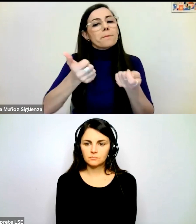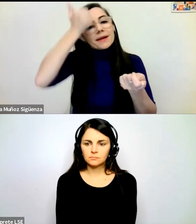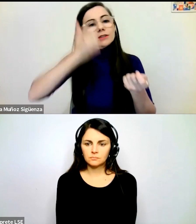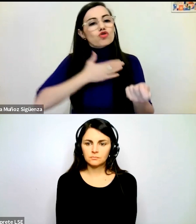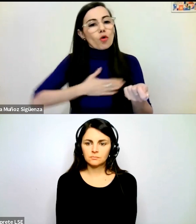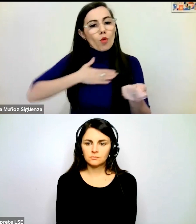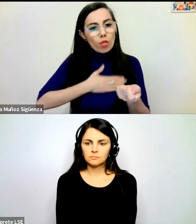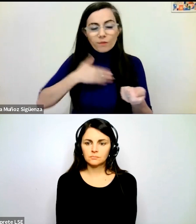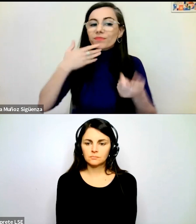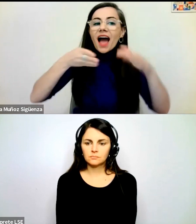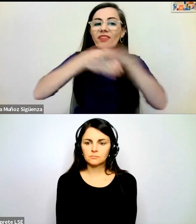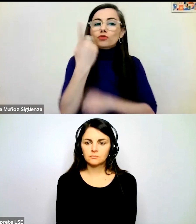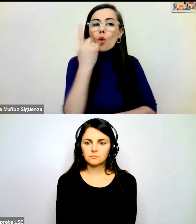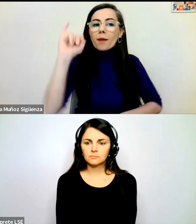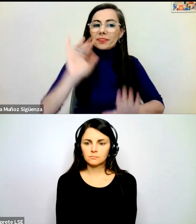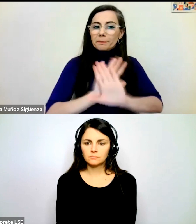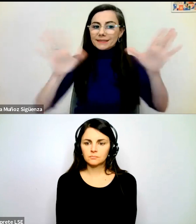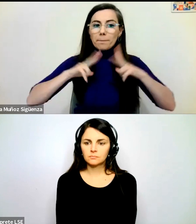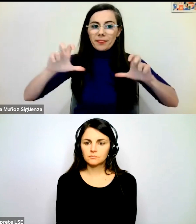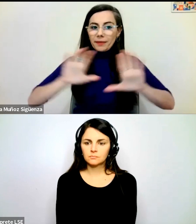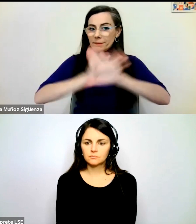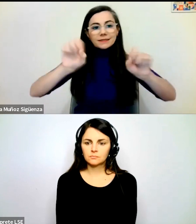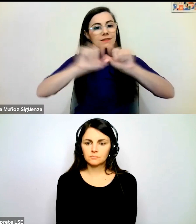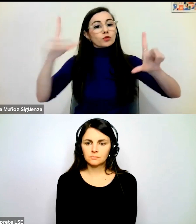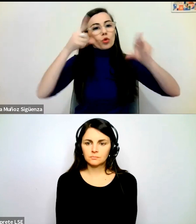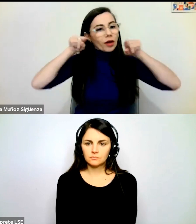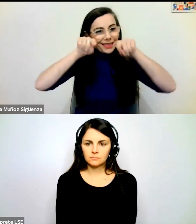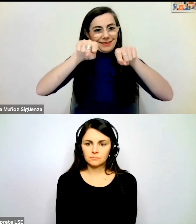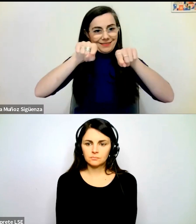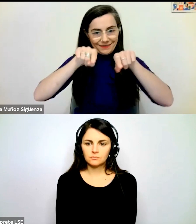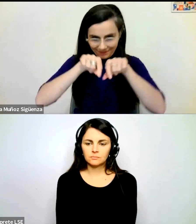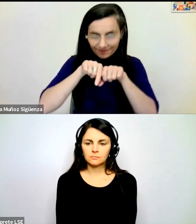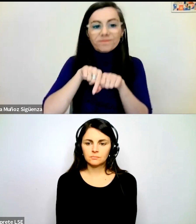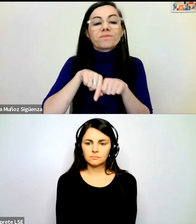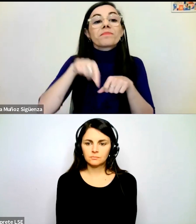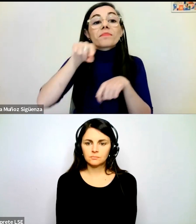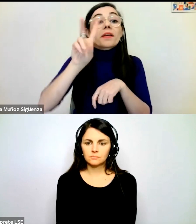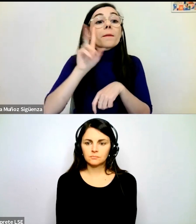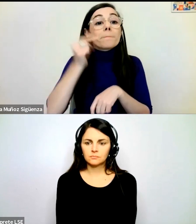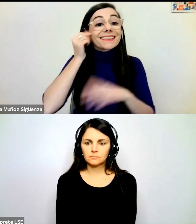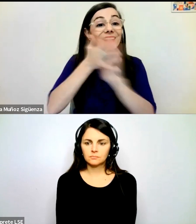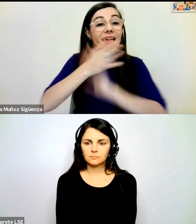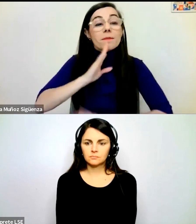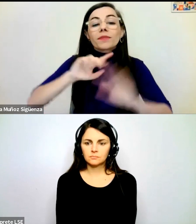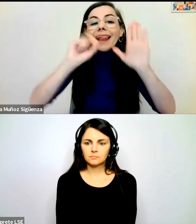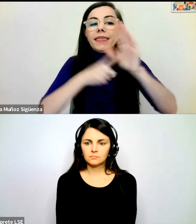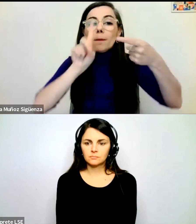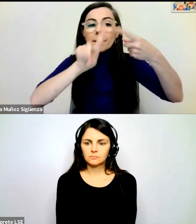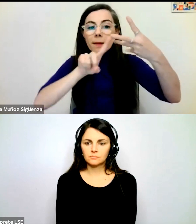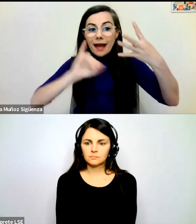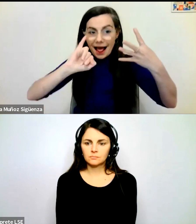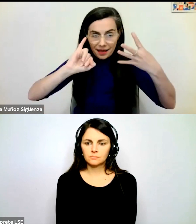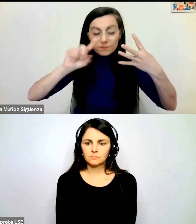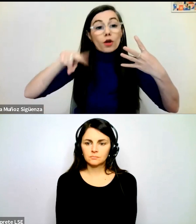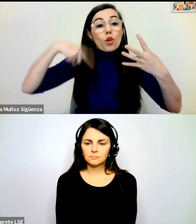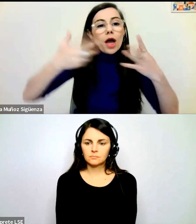diferentes webs, no nos queda muy clara la información y de esta manera podemos acceder de una sola vez a la información y